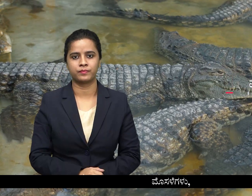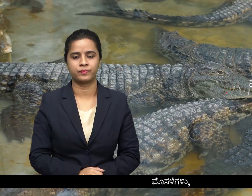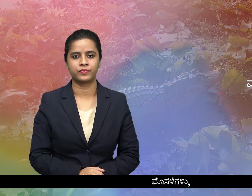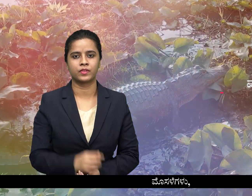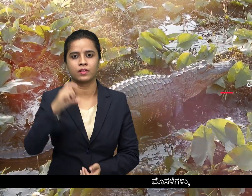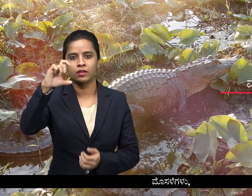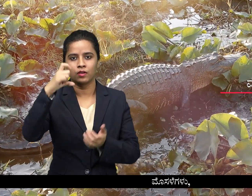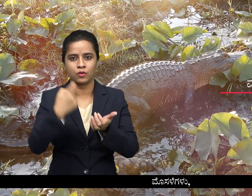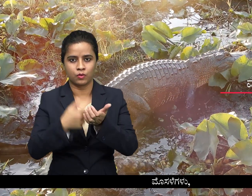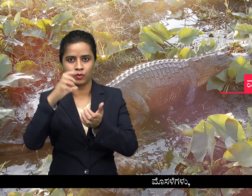ಮೊಸಳೆಗಳು,